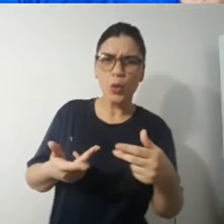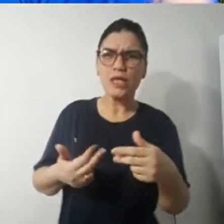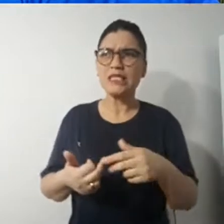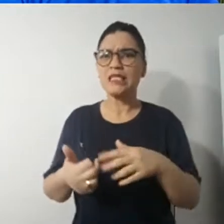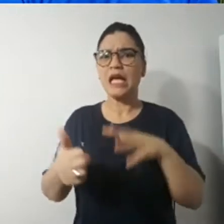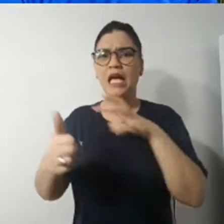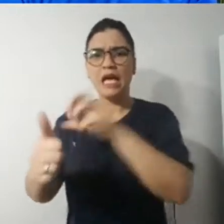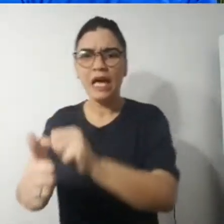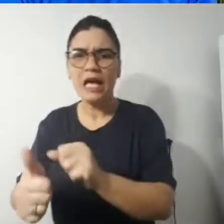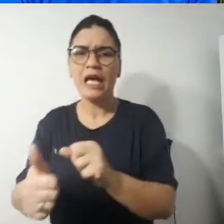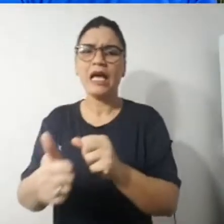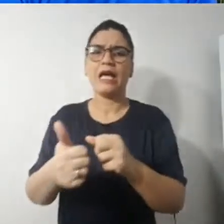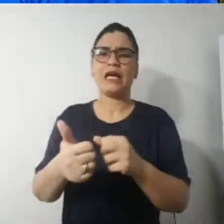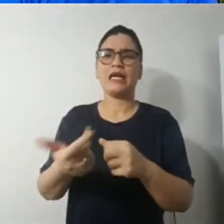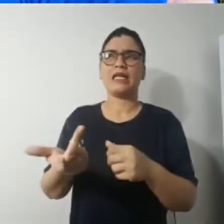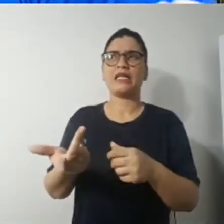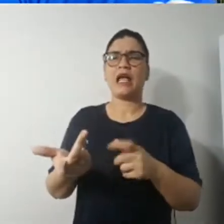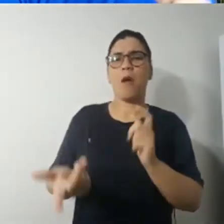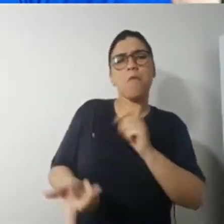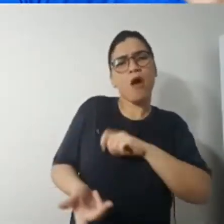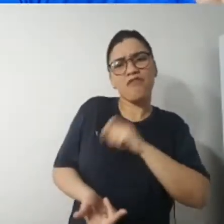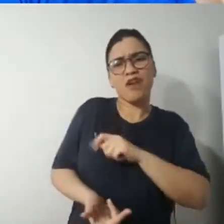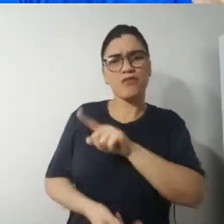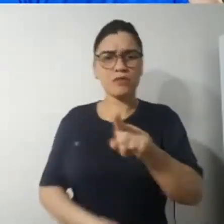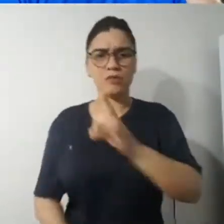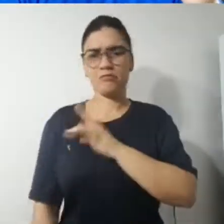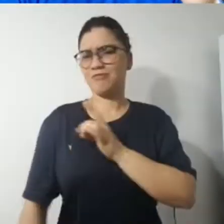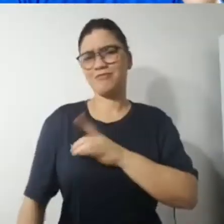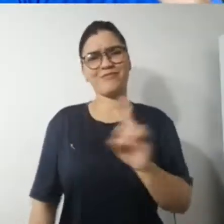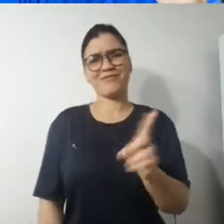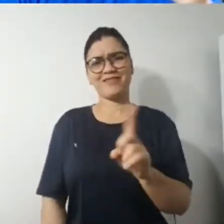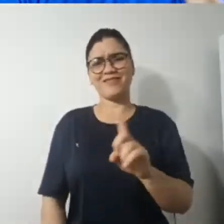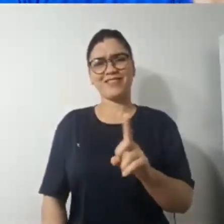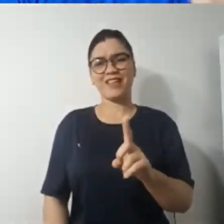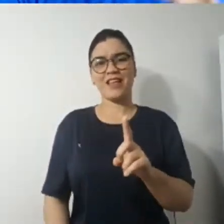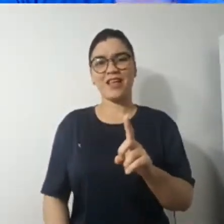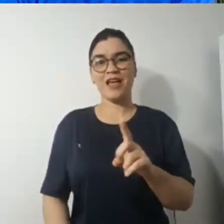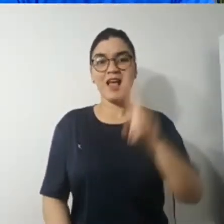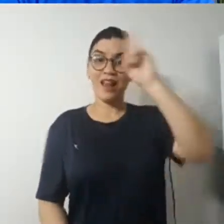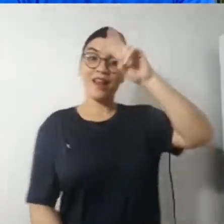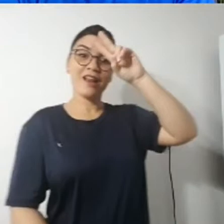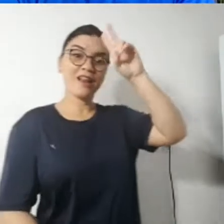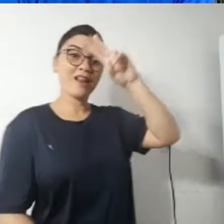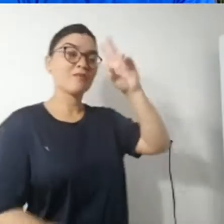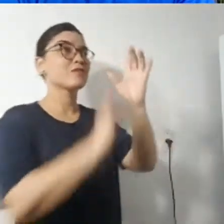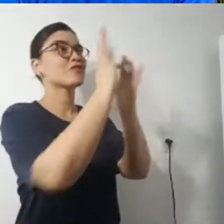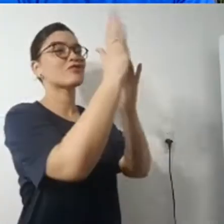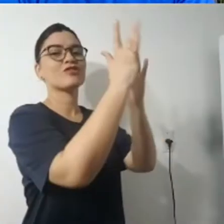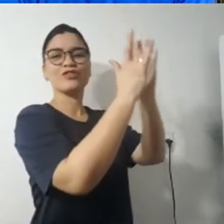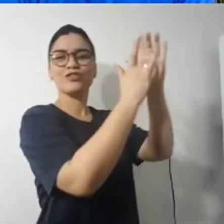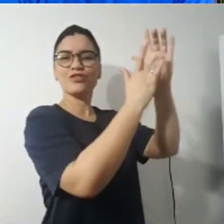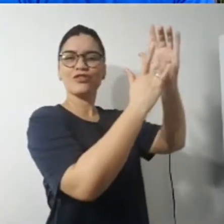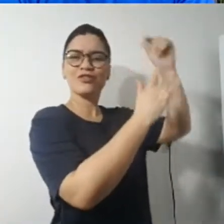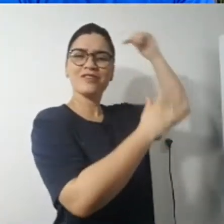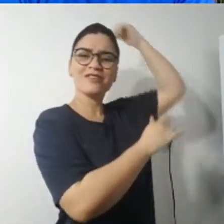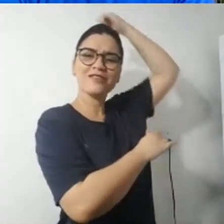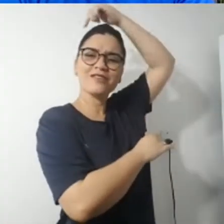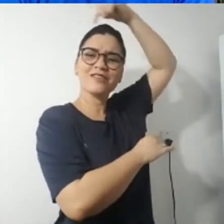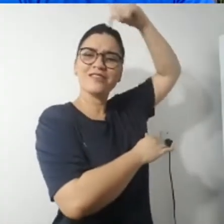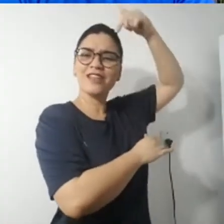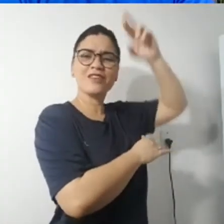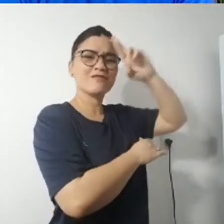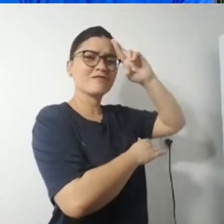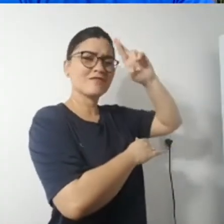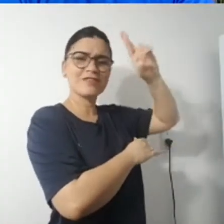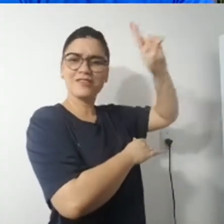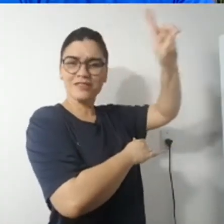fiquem angustiados. Pelo contrário, santifiquem a Cristo como Senhor no seu coração, estando sempre preparados para responder a